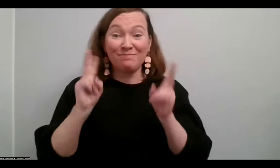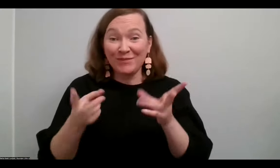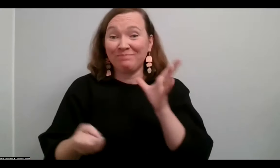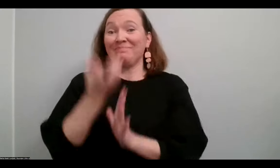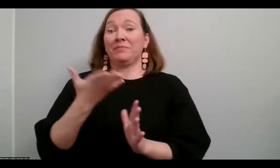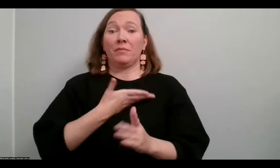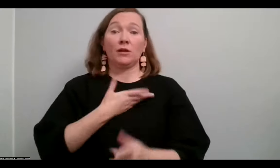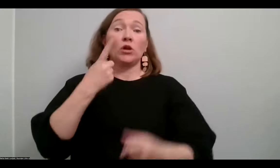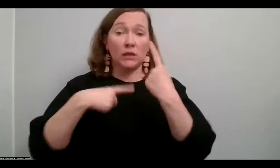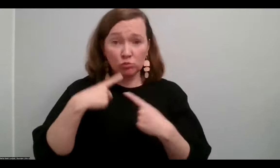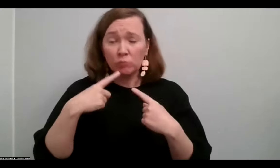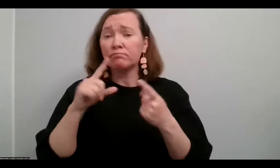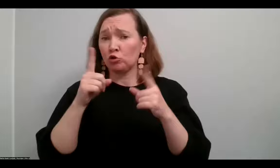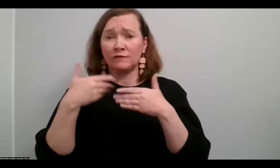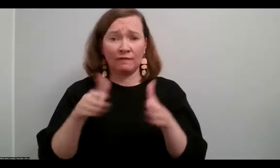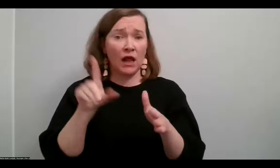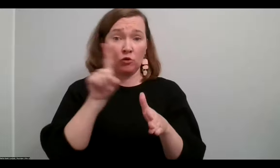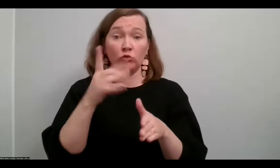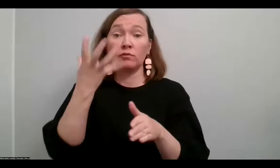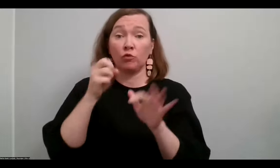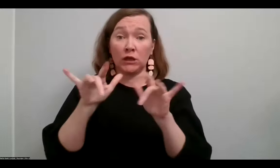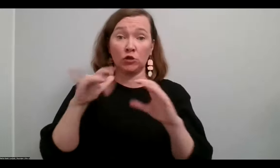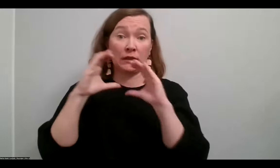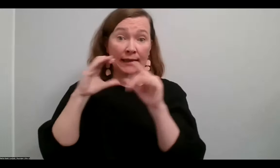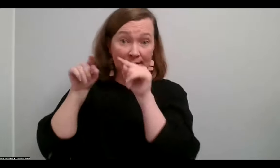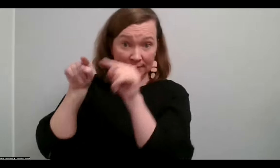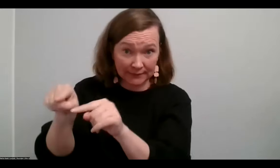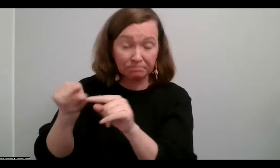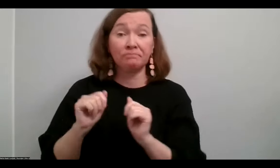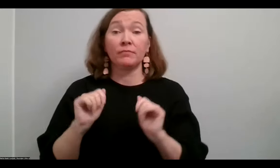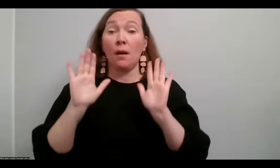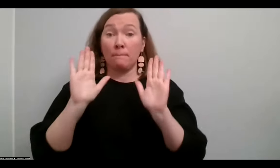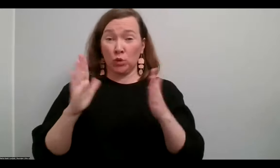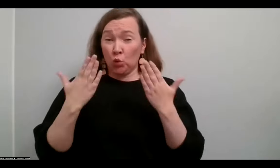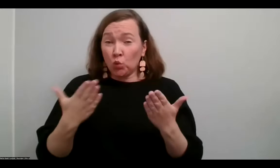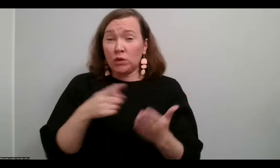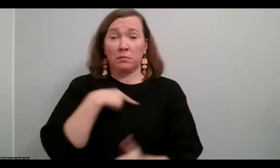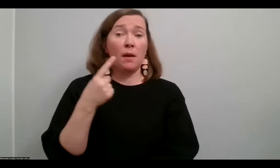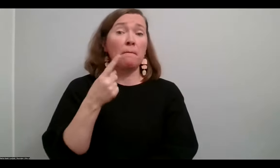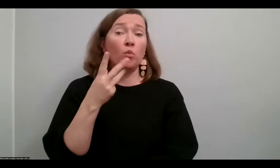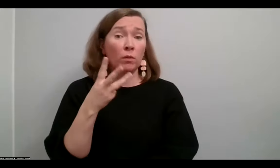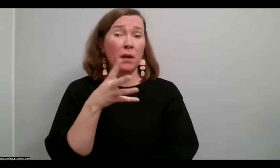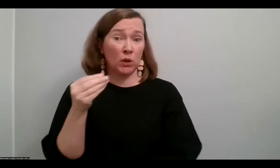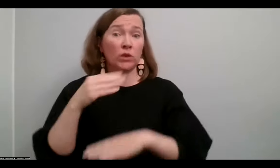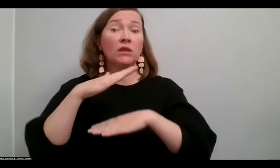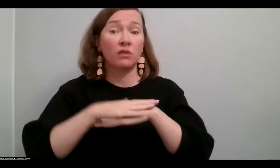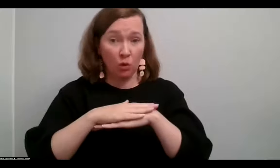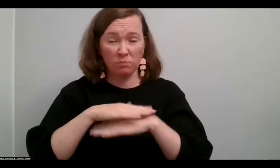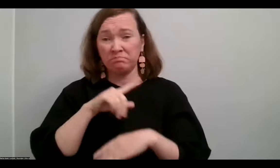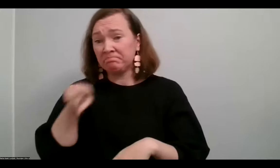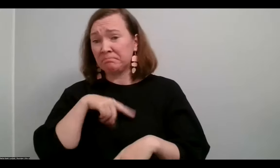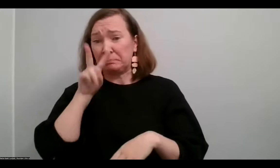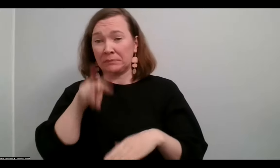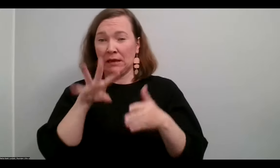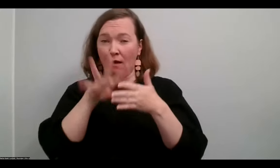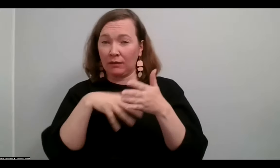No niin, eli TPP herätti paljon keskustelua ja siellä voitte chatissa jatkaa keskustelua, mutta